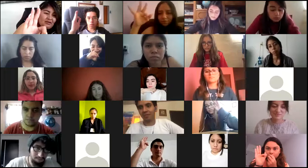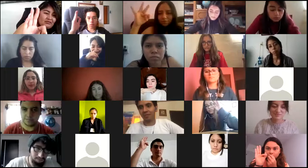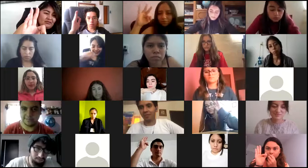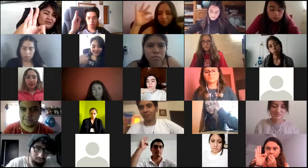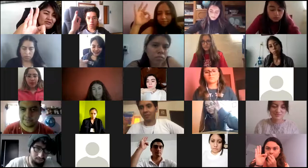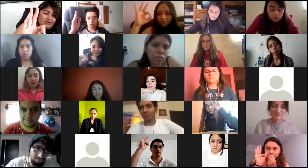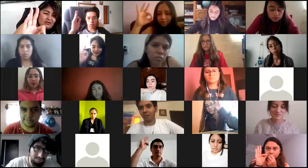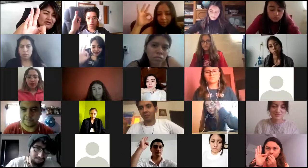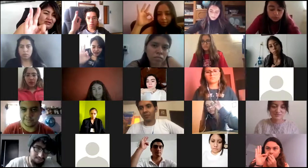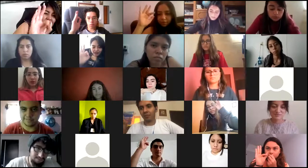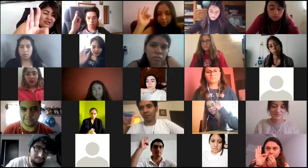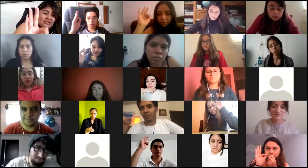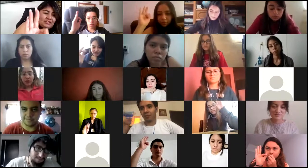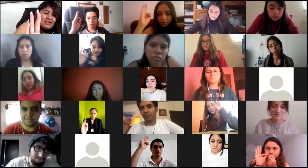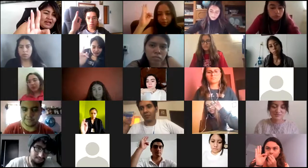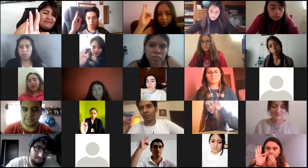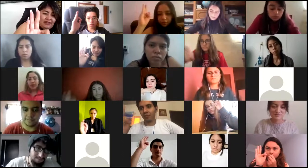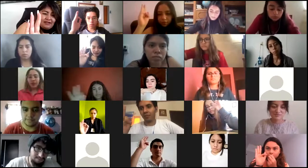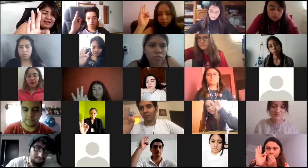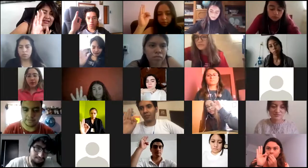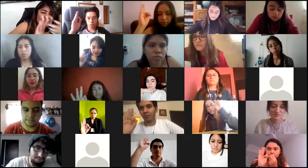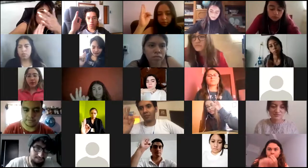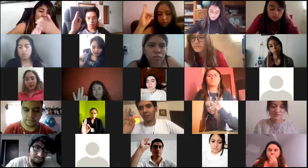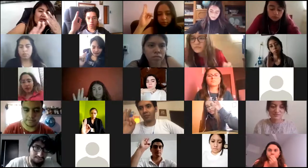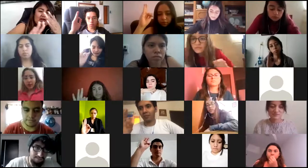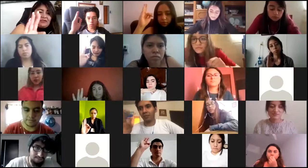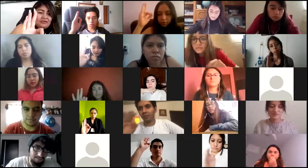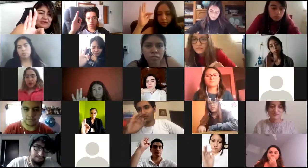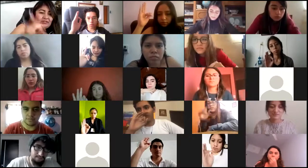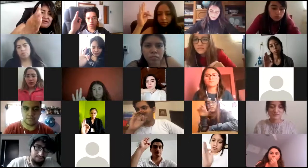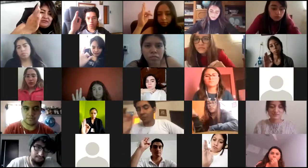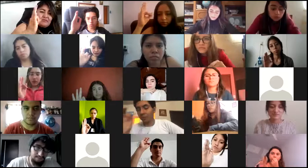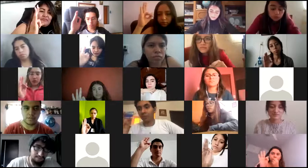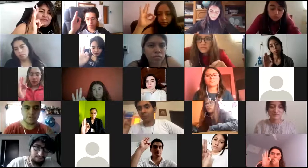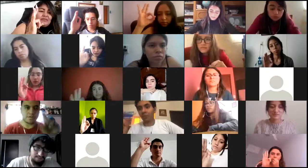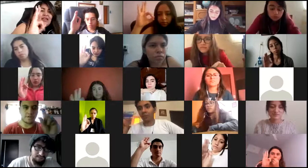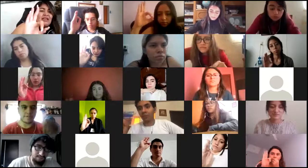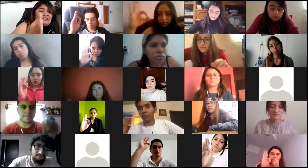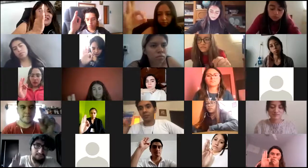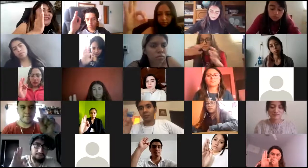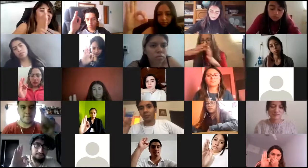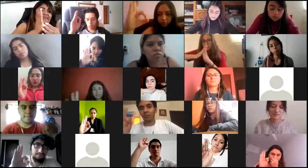cada uno. Lo importante es que sea la F y que se vea la correcta configuración.